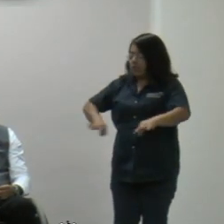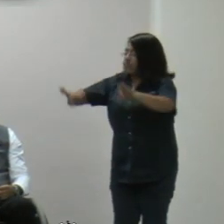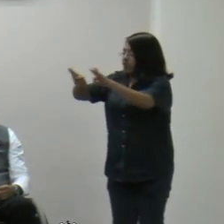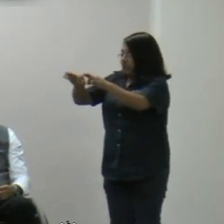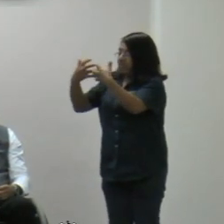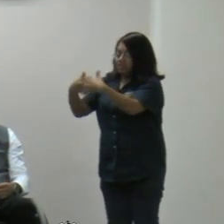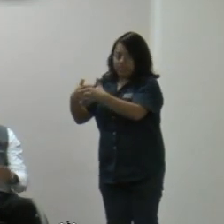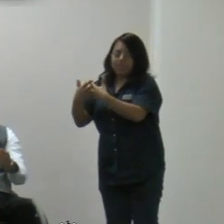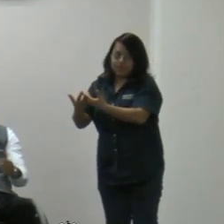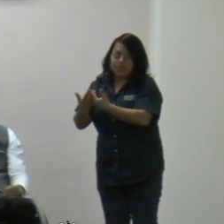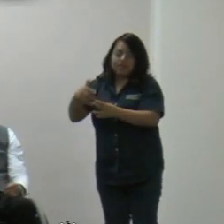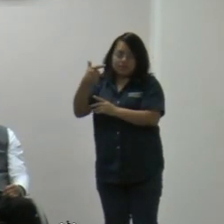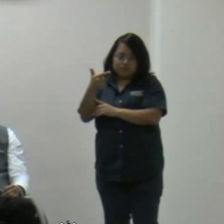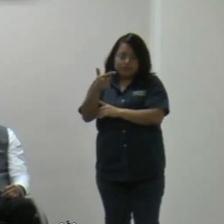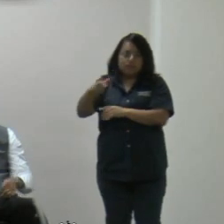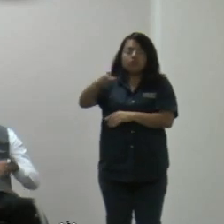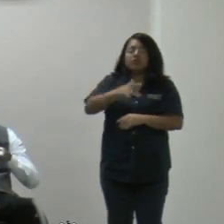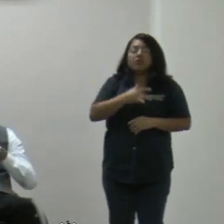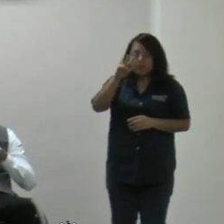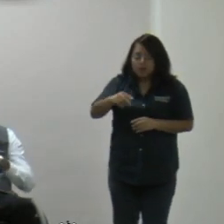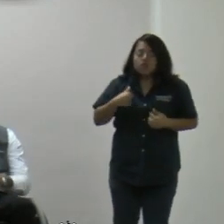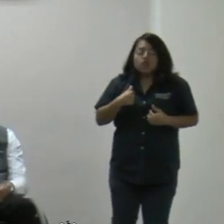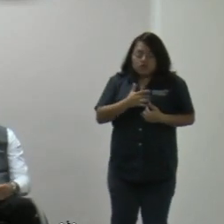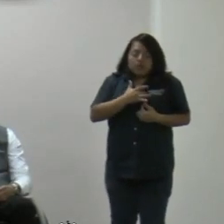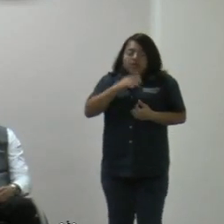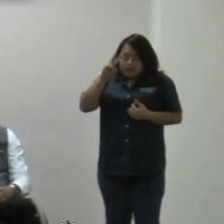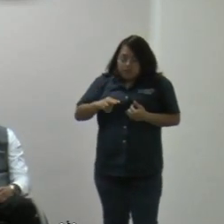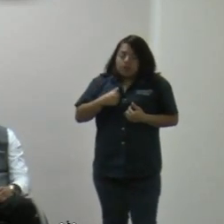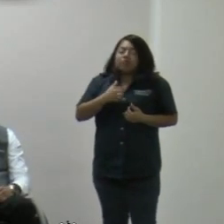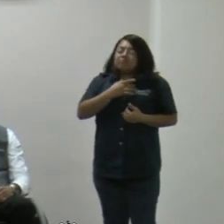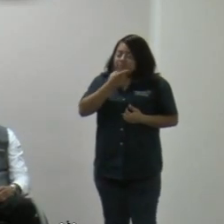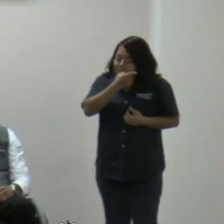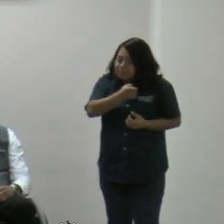No pudiésemos estar más orgullosos de ustedes, yo de manera